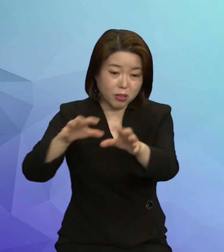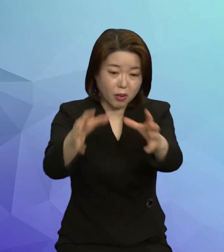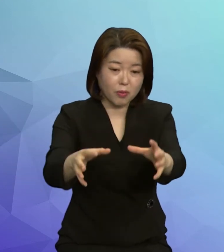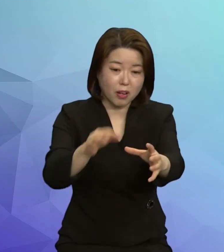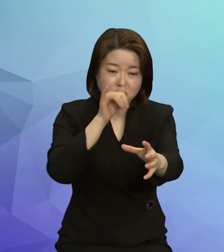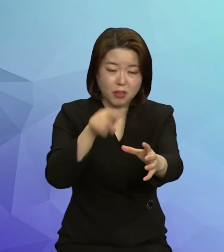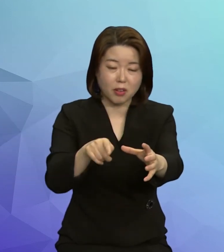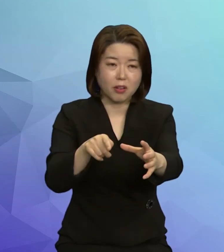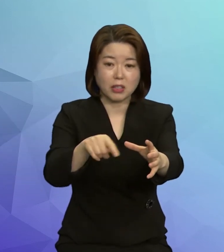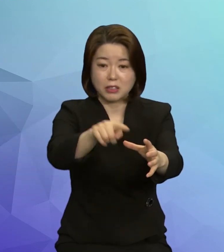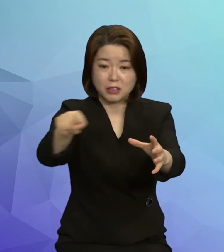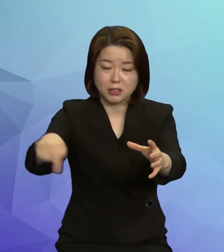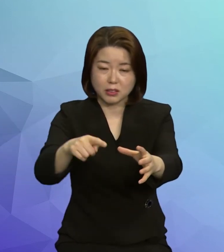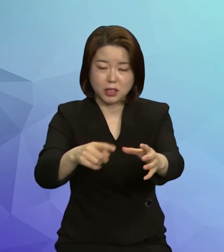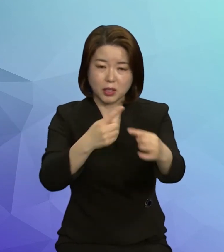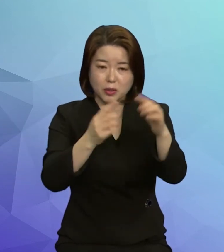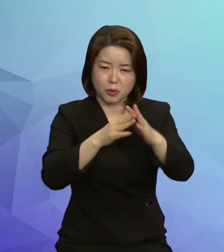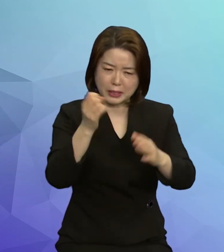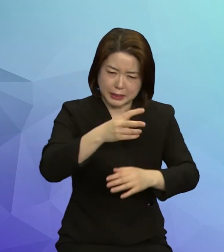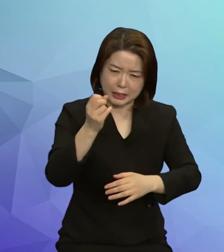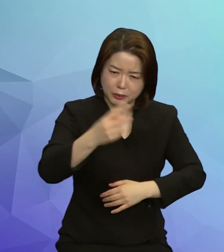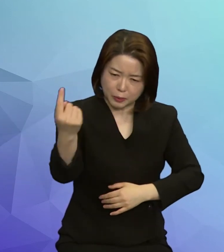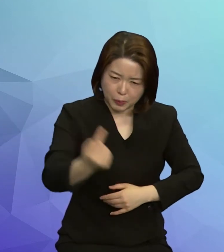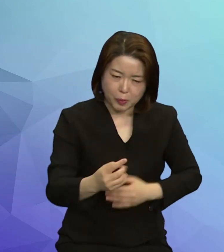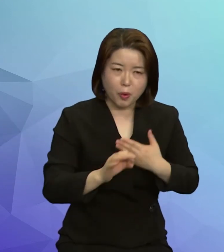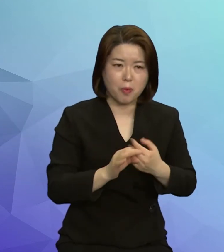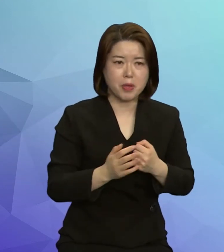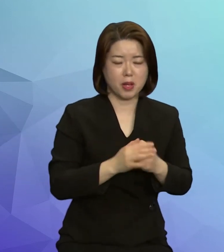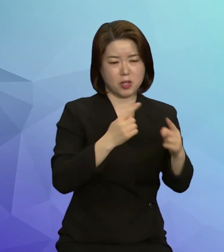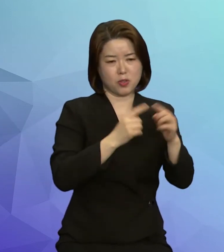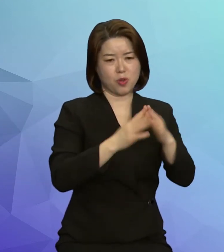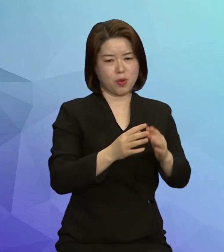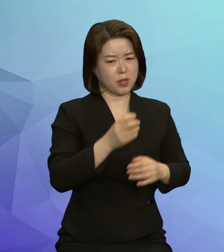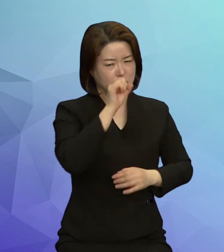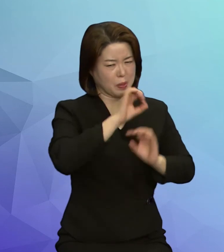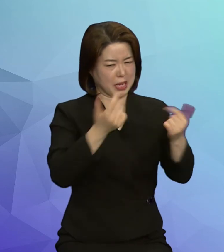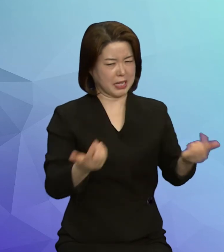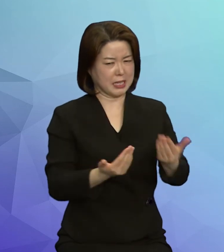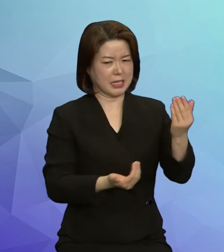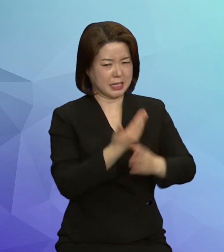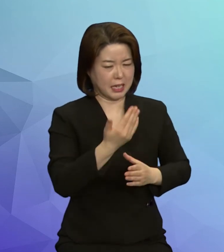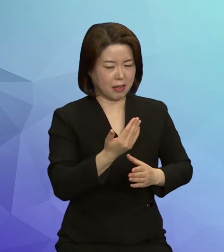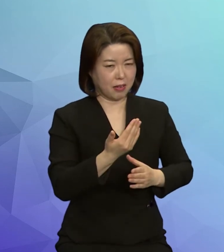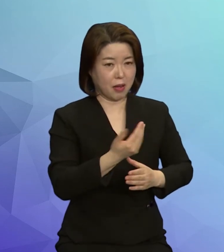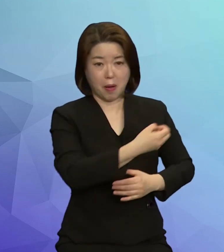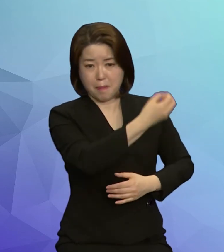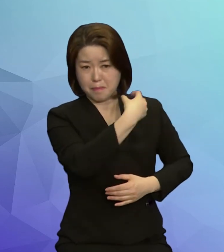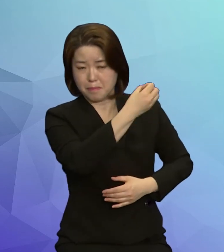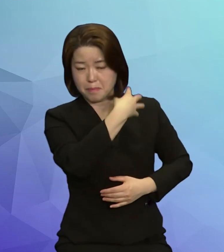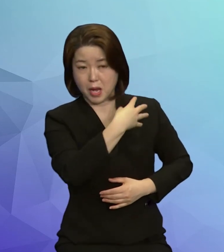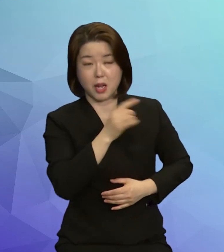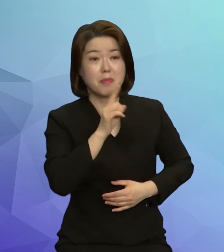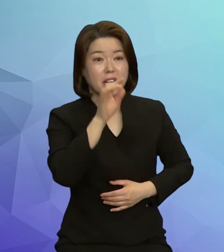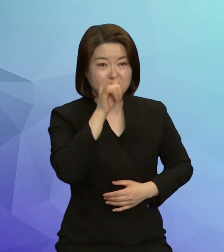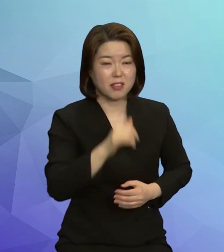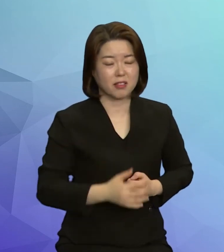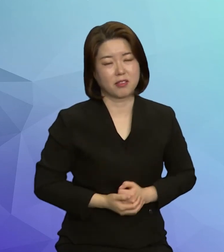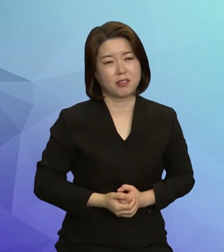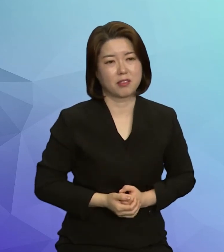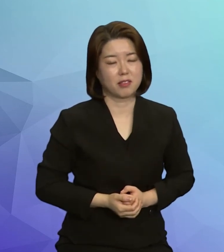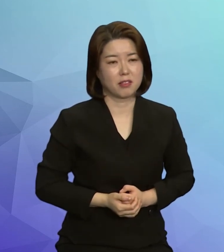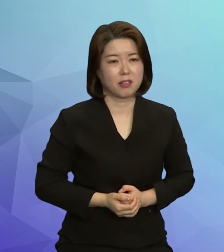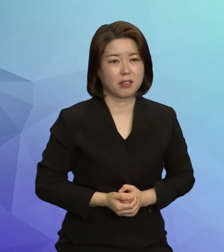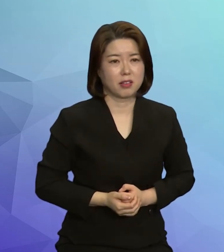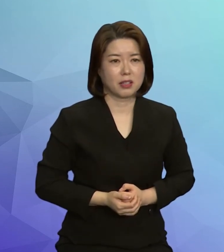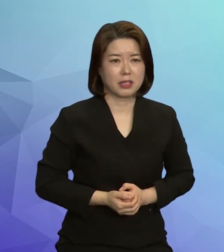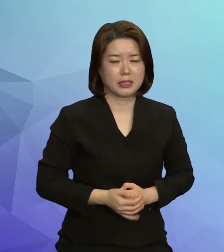몰려와. 이런 사람들이 교회에 자꾸 많이 오면 교회에 험한 일이 생깁니다. 그런 교인들의 말이